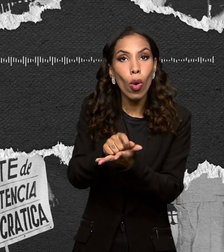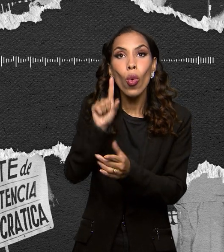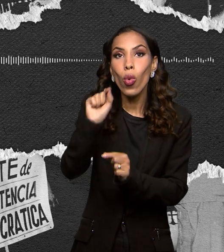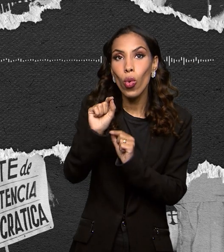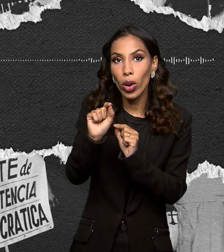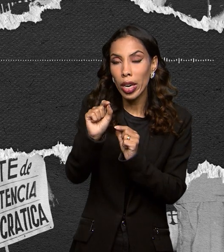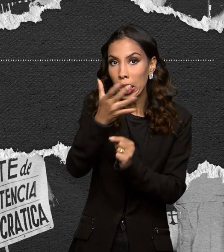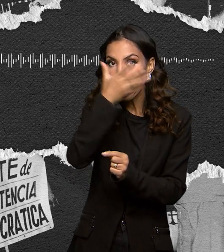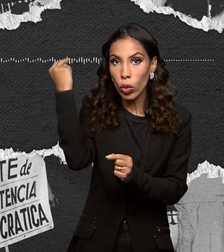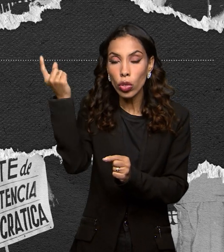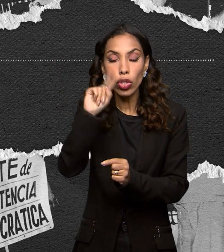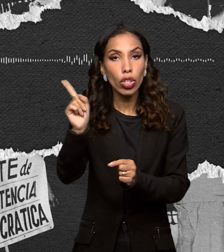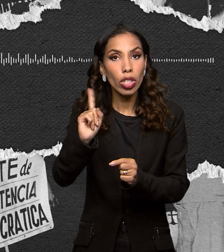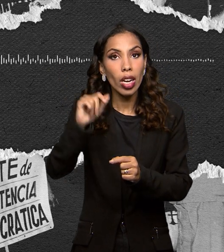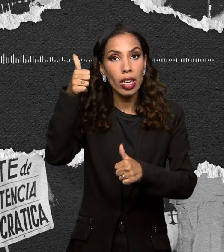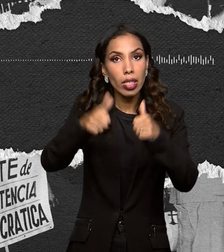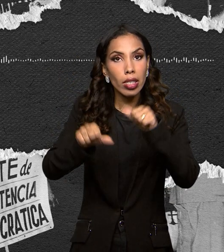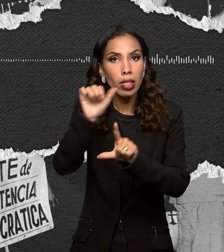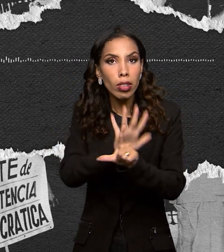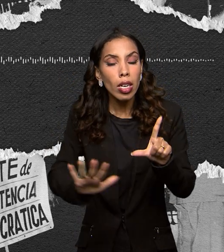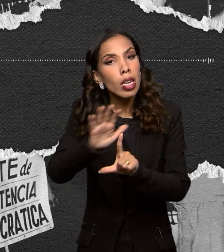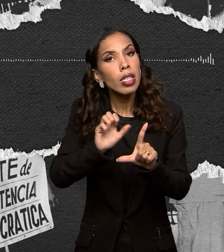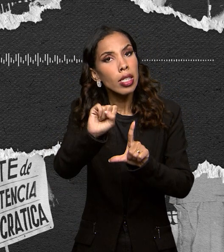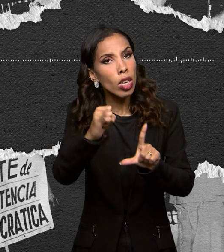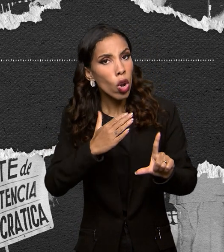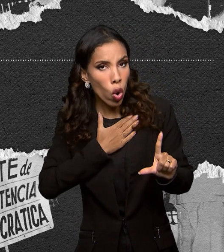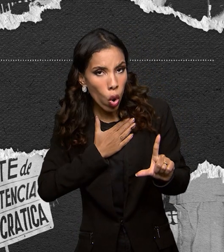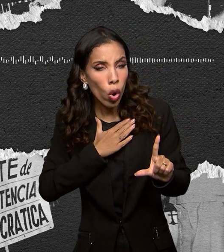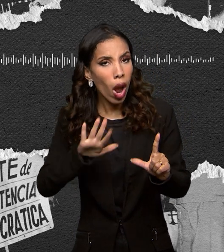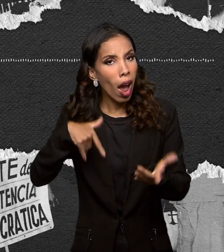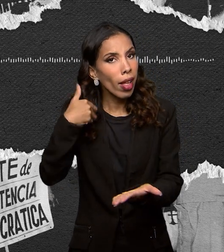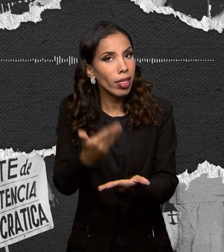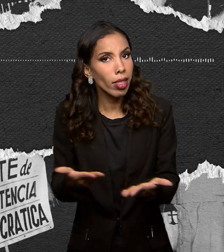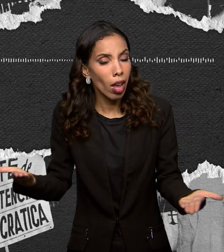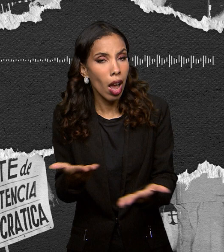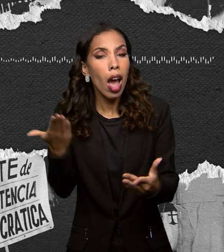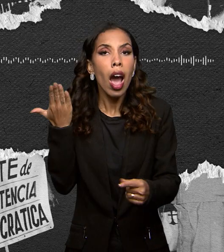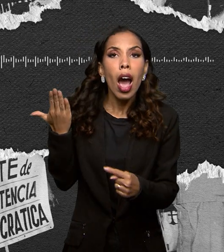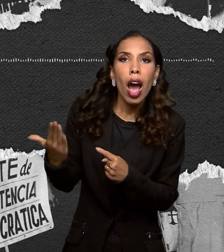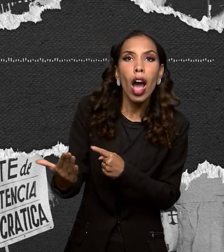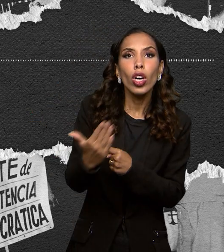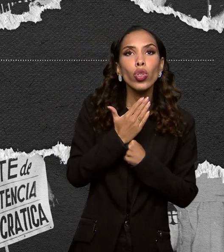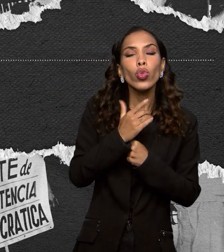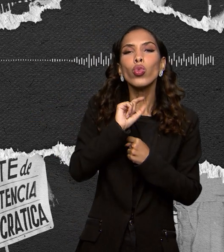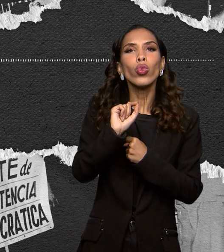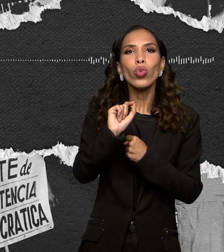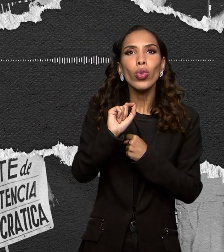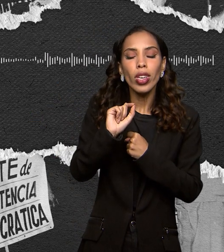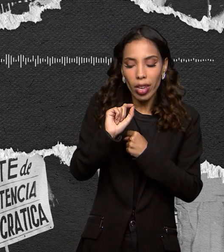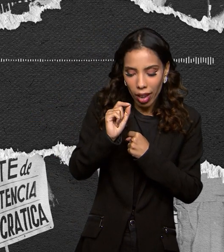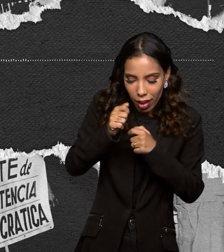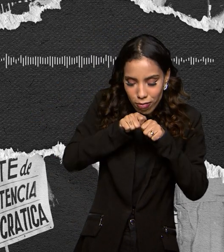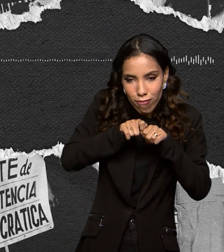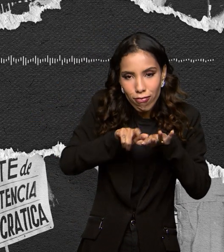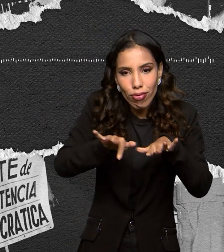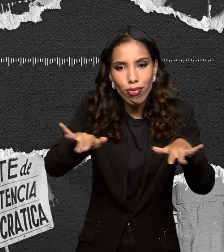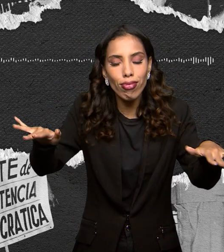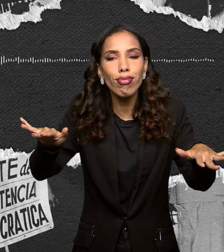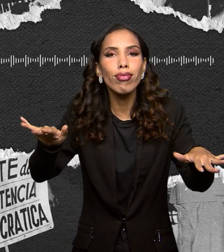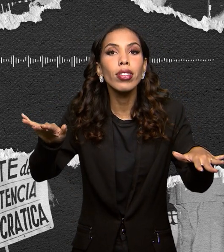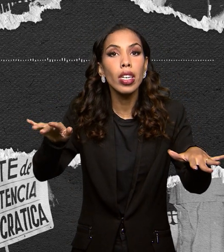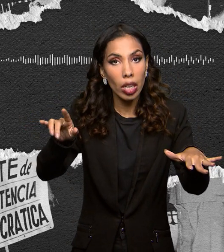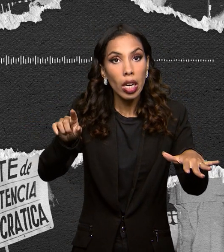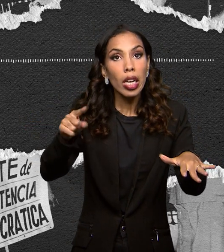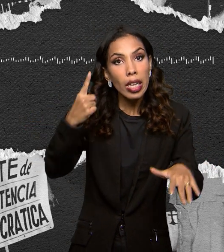ferramenta de avaliação da plataforma se você gostou do que ouviu até aqui. Isso ajuda a chegar em mais gente. Esse podcast é